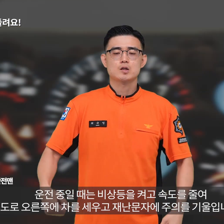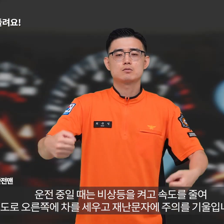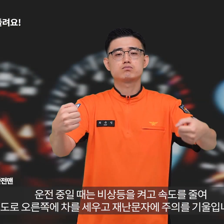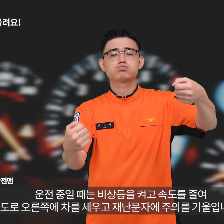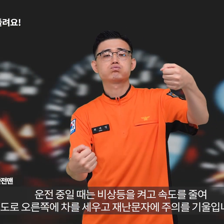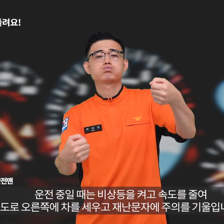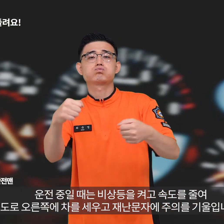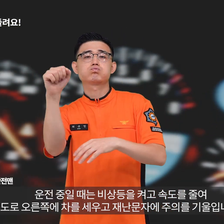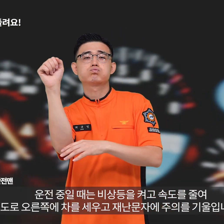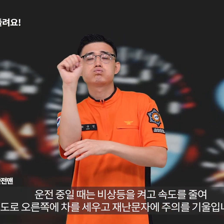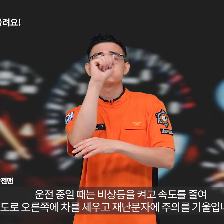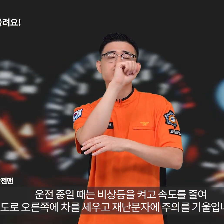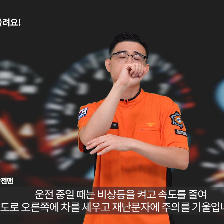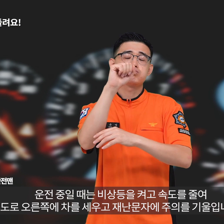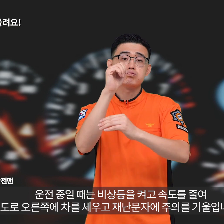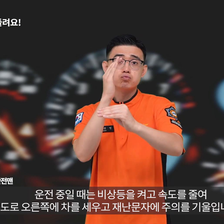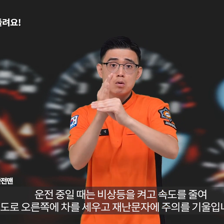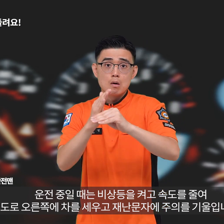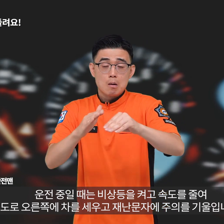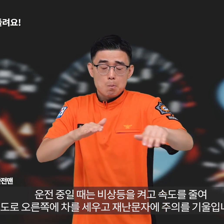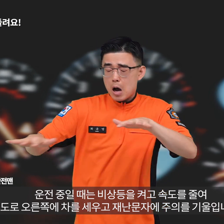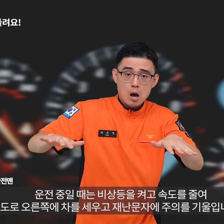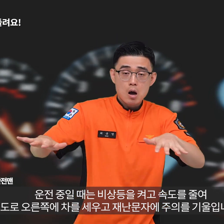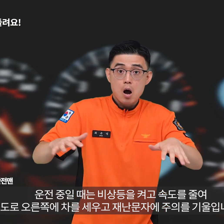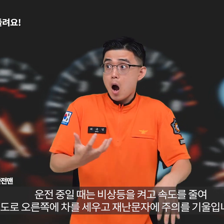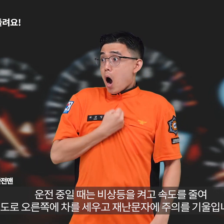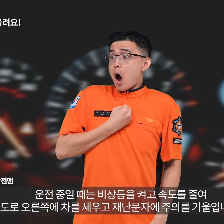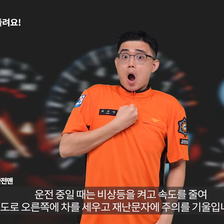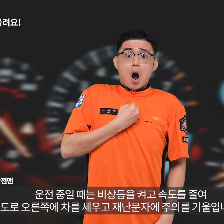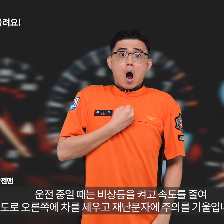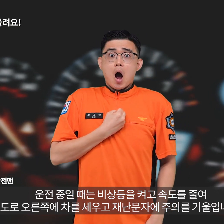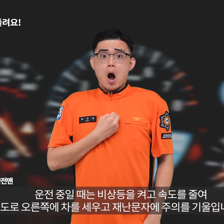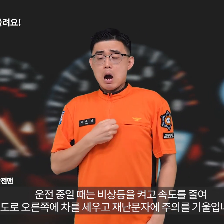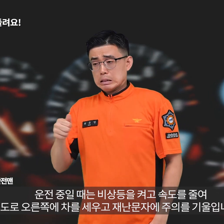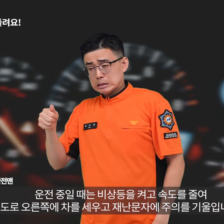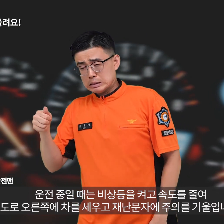운전 중일 때는 비상등을 켜고 속도를 줄여 도로